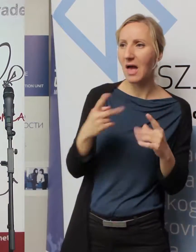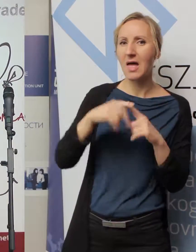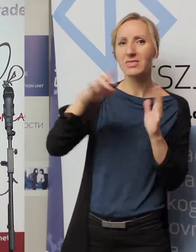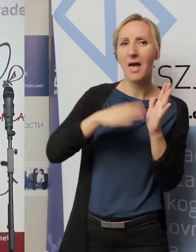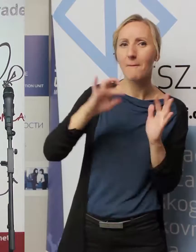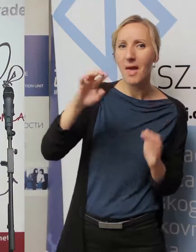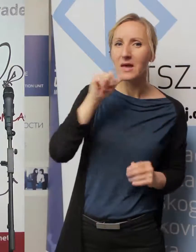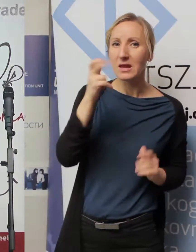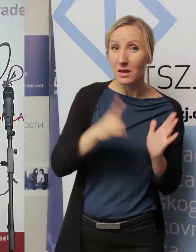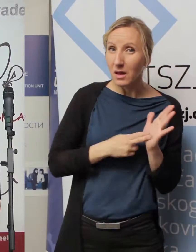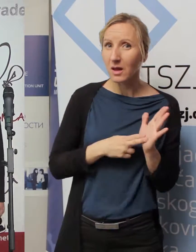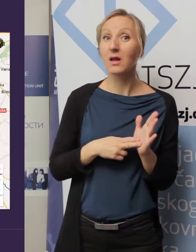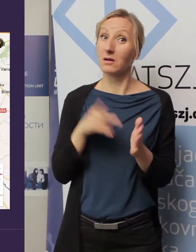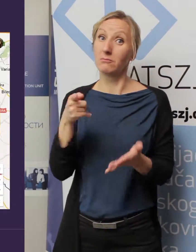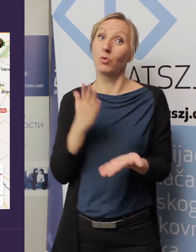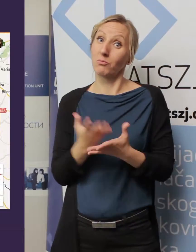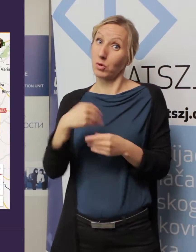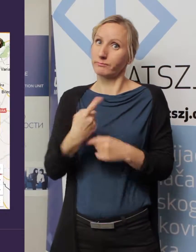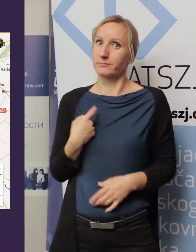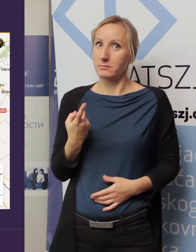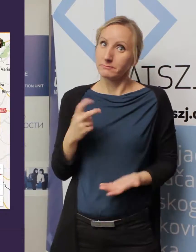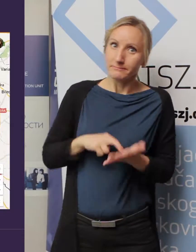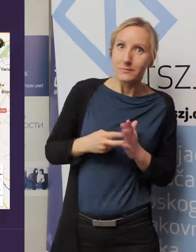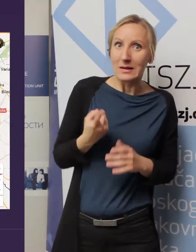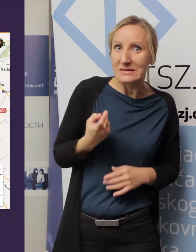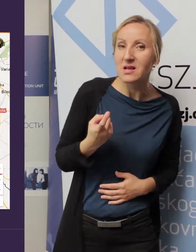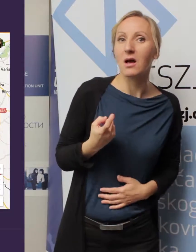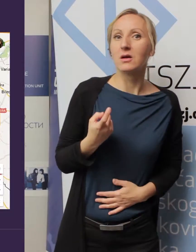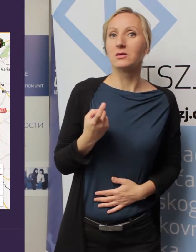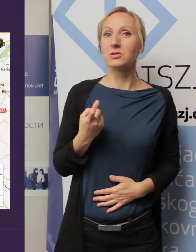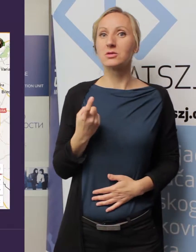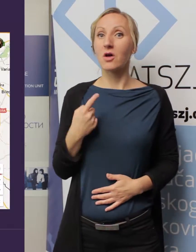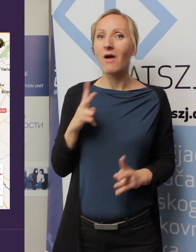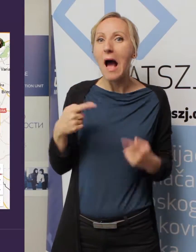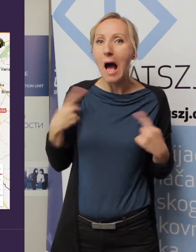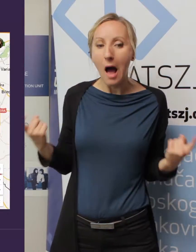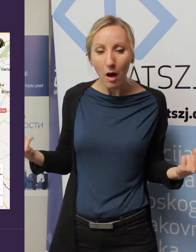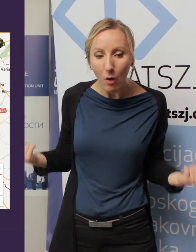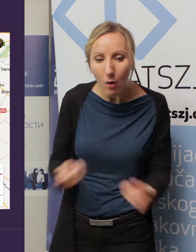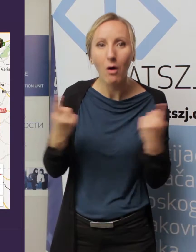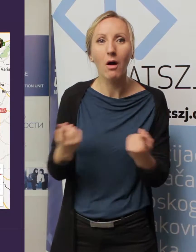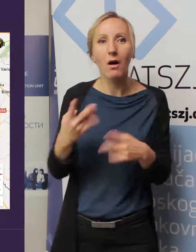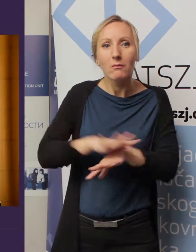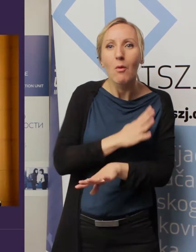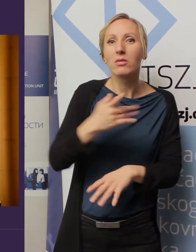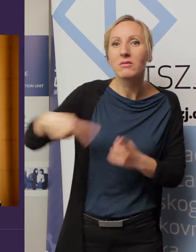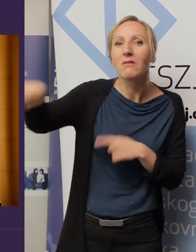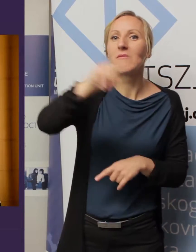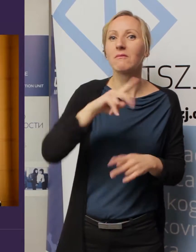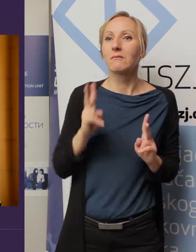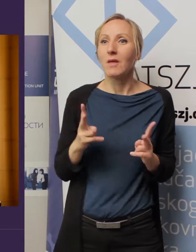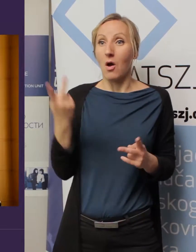slično. Što je dodatno bilo izazov svakako, jeste da njih između ostalog aktiviramo, jer u to vreme,